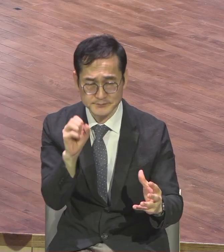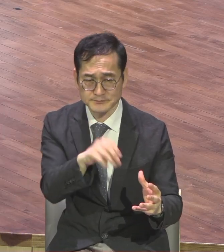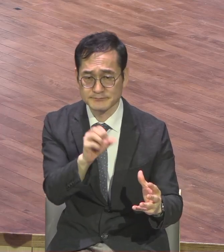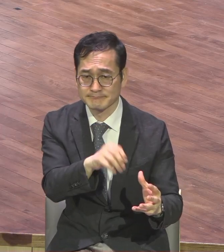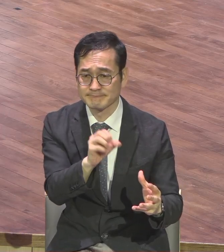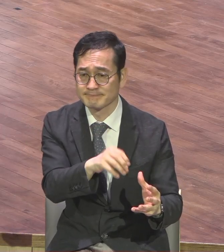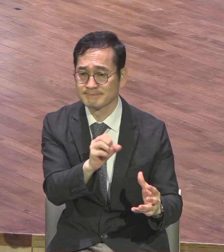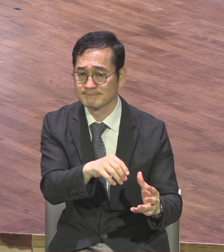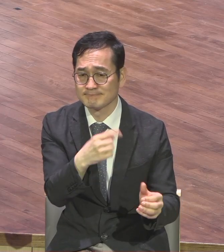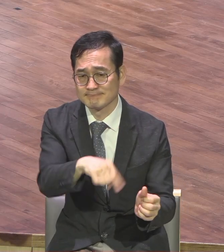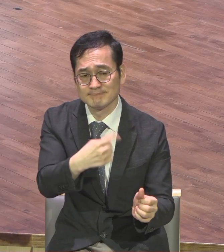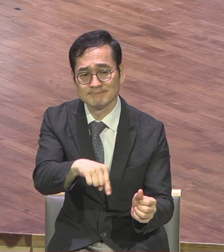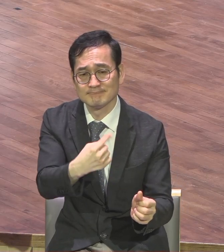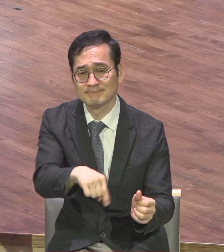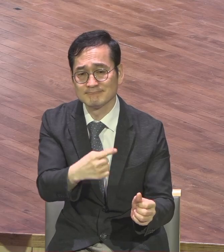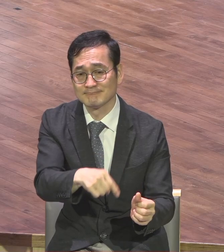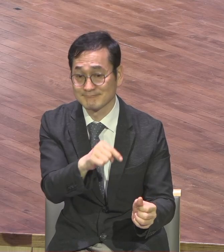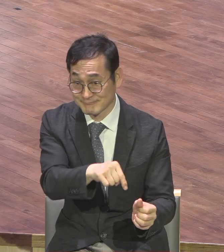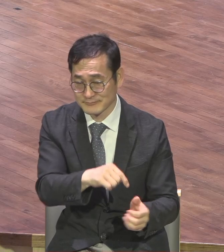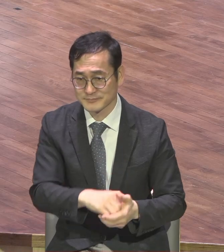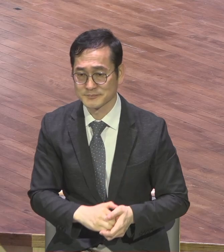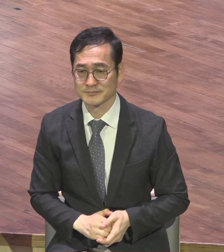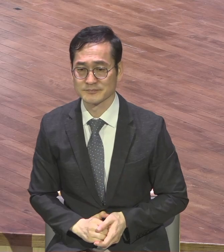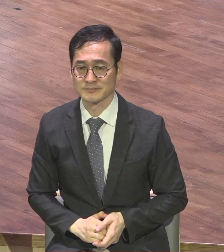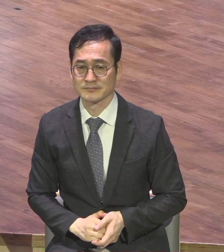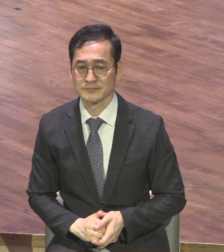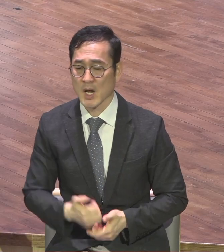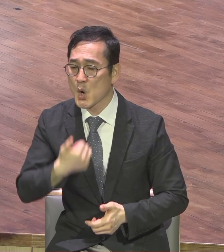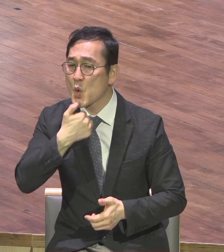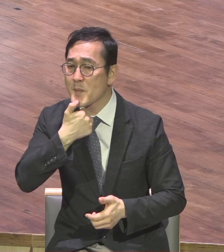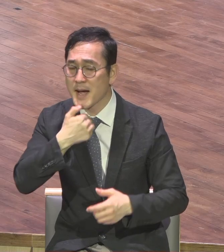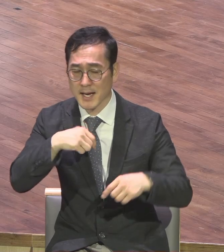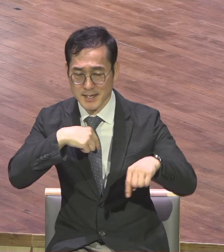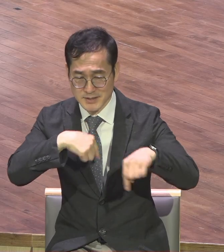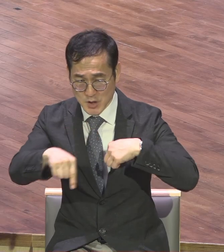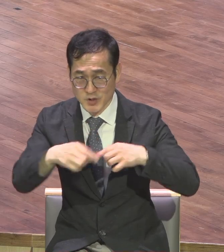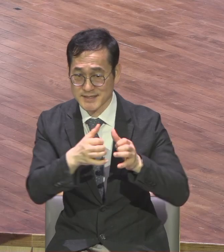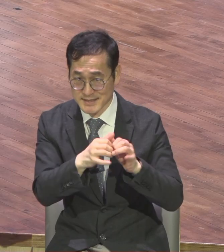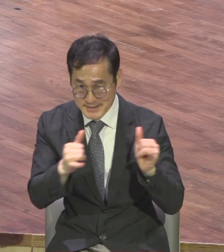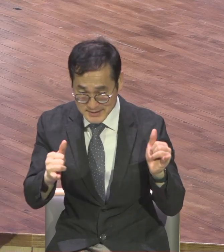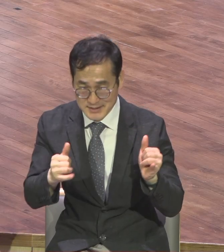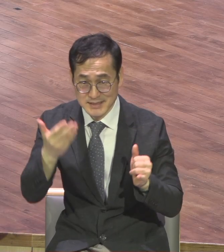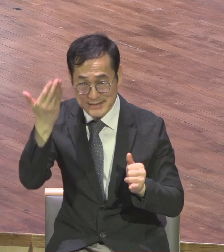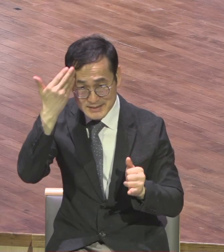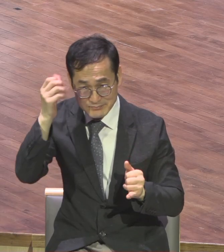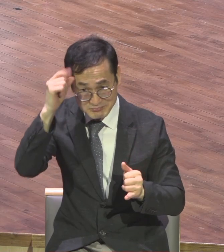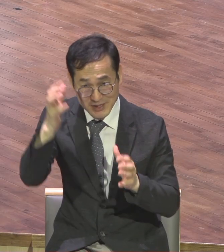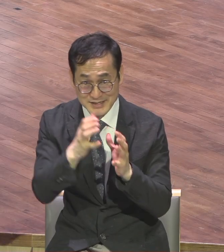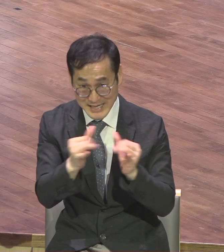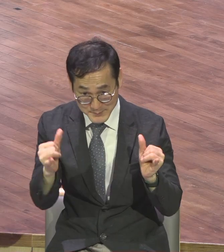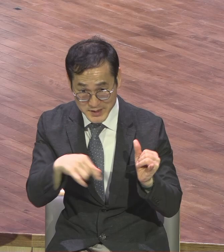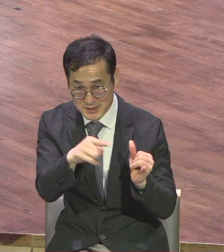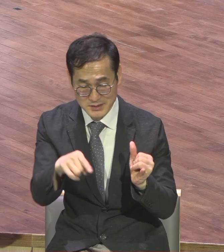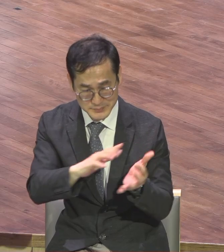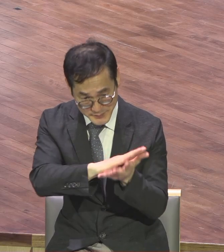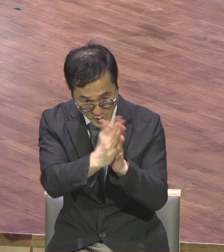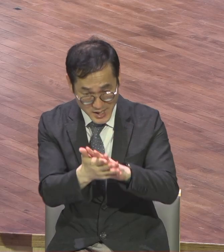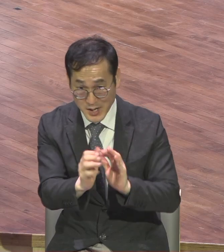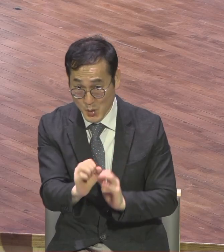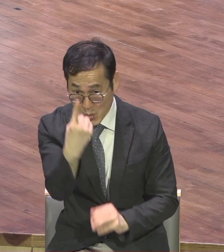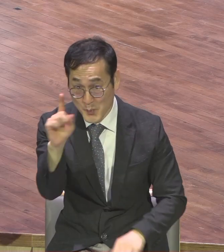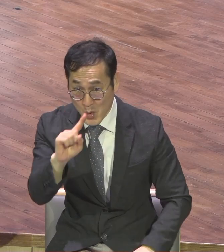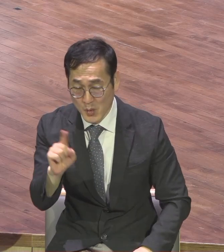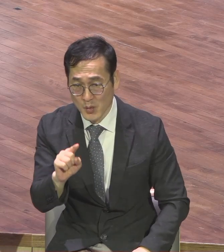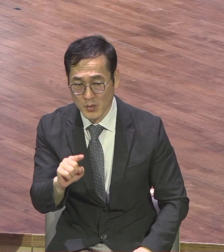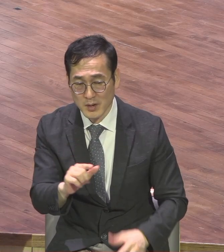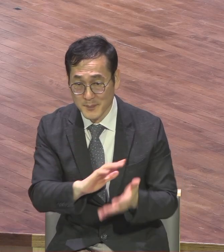함께 하는 교회. 로마의 지식인, 정치인, 경제인들을 변화시키는 플랫폼이 뭐였냐? 전문교회에서 전문교회. 그